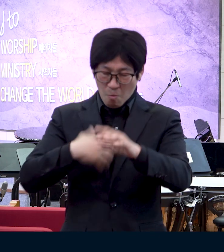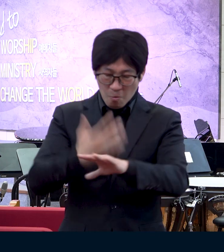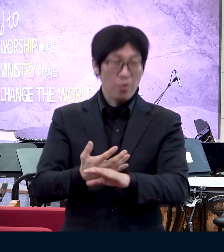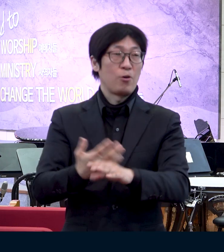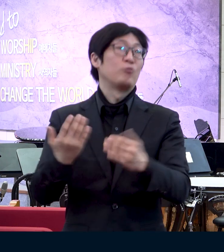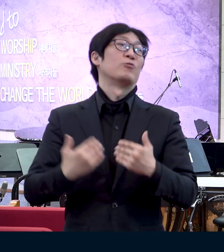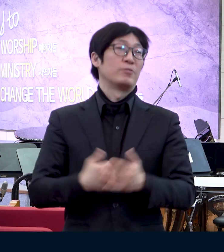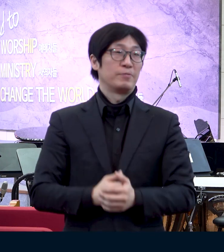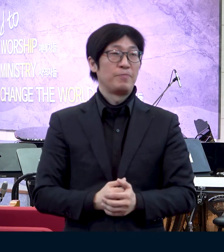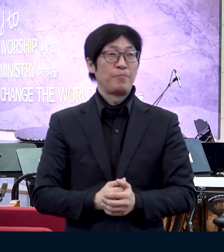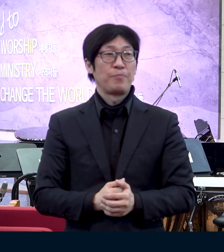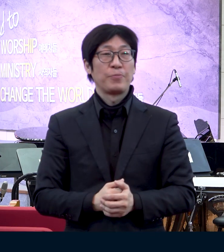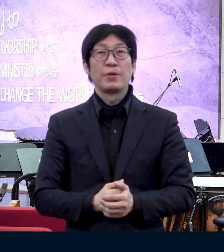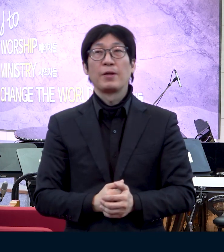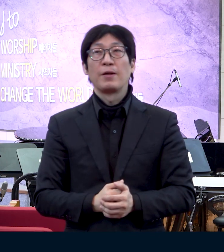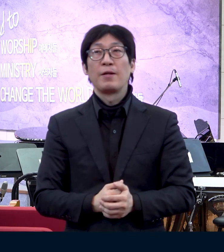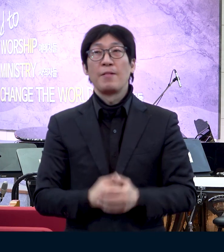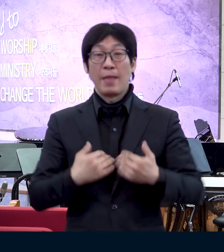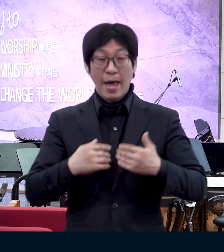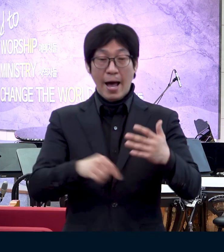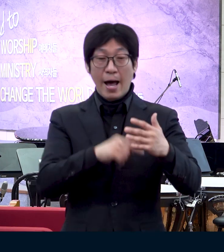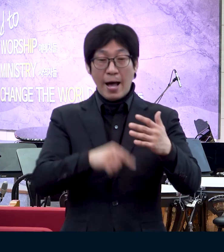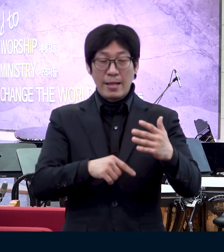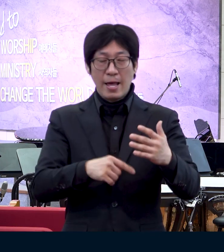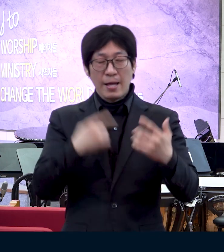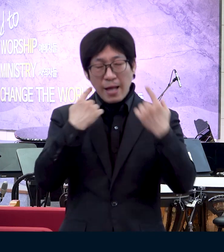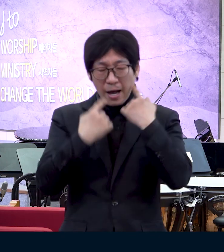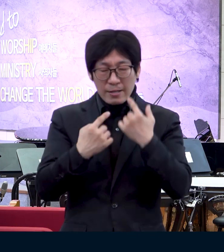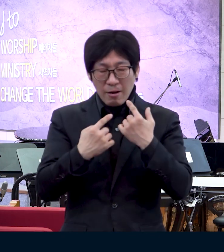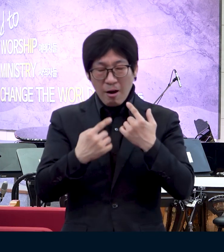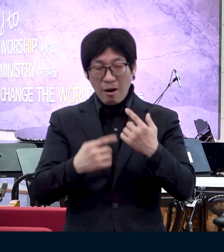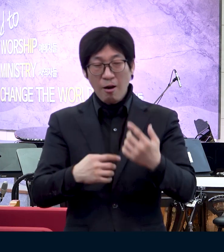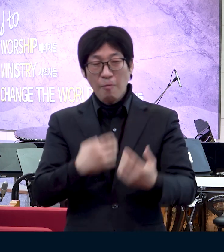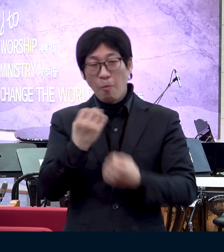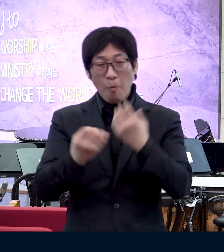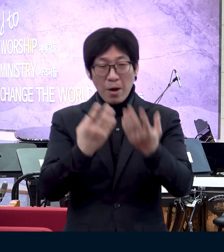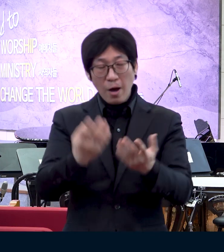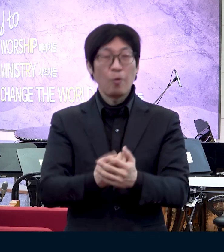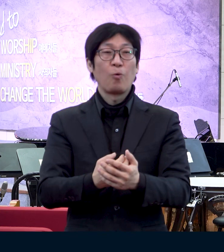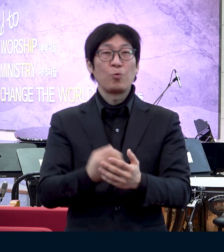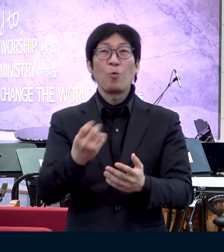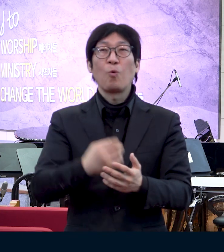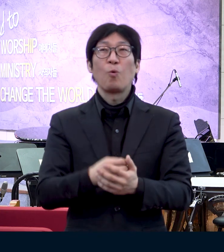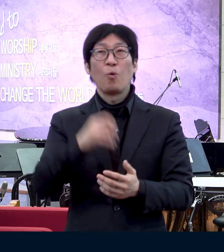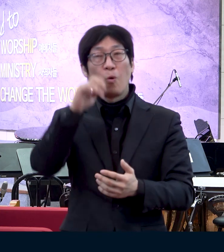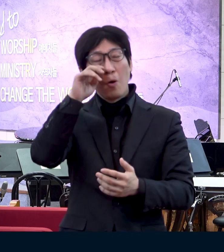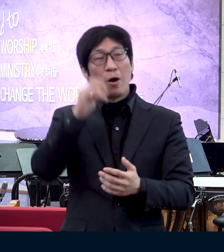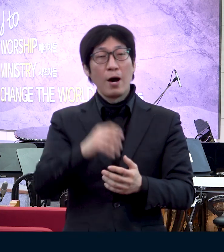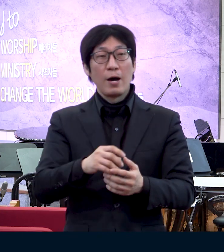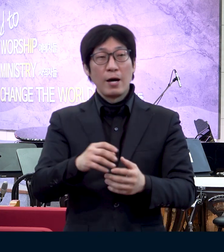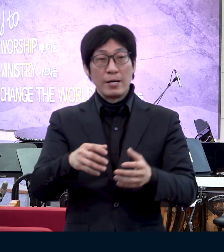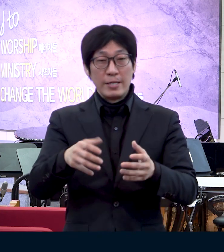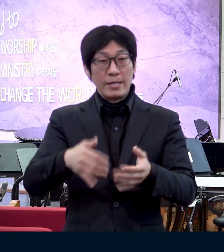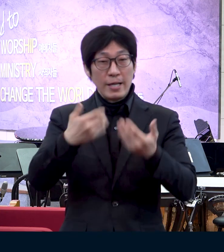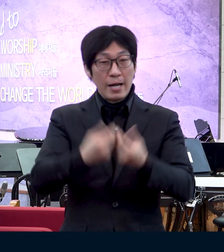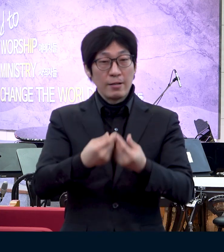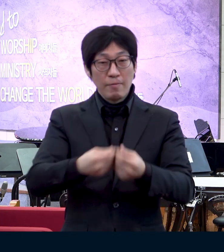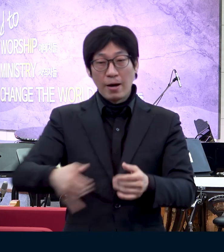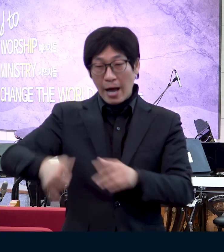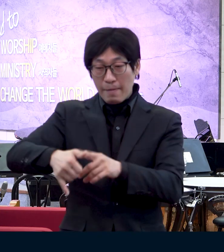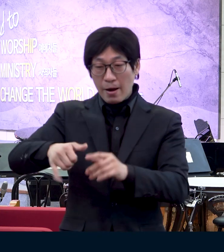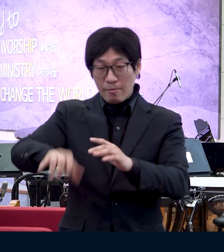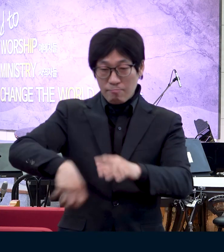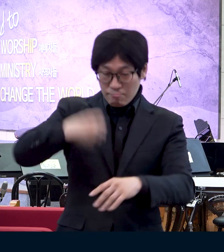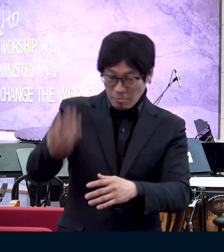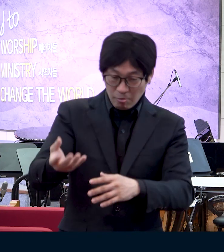뒤집어 터셨어요. 그러니까 제 안에 있는 뭐 상한거리 꺼내는 정도가 아니라 왜 가방 뒤집어 털듯이 완전히